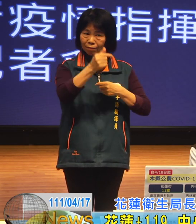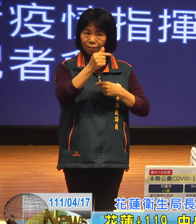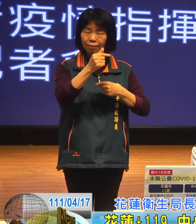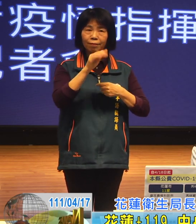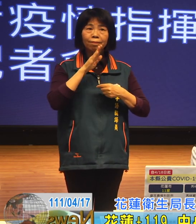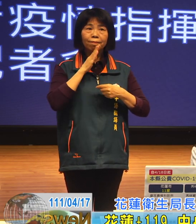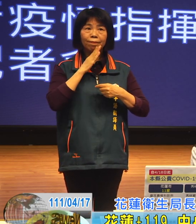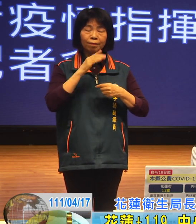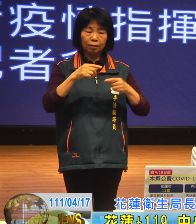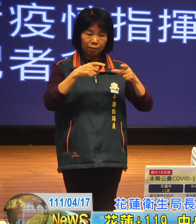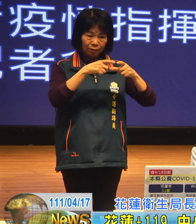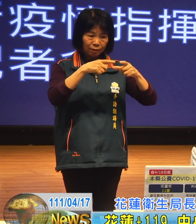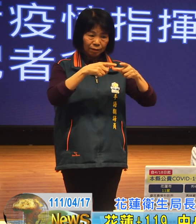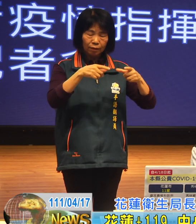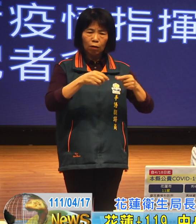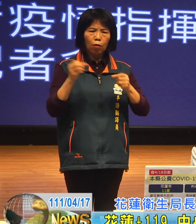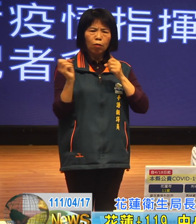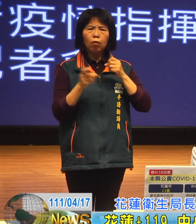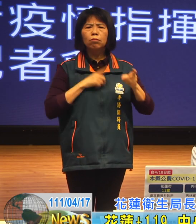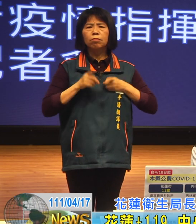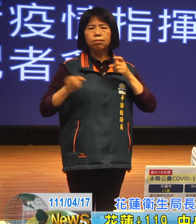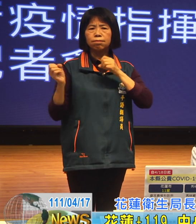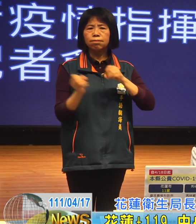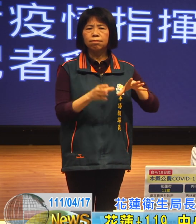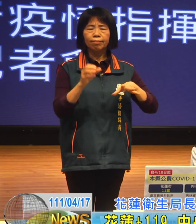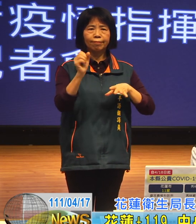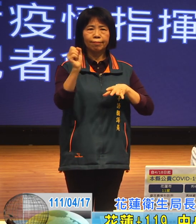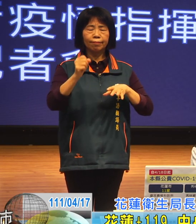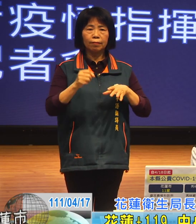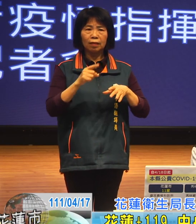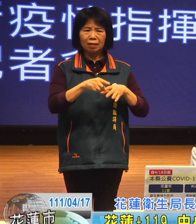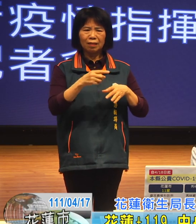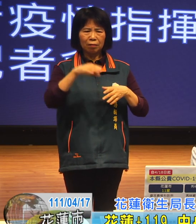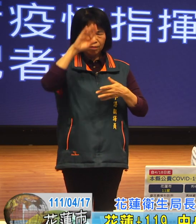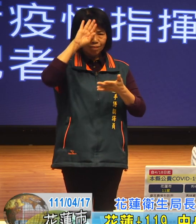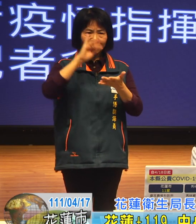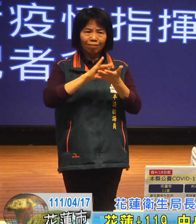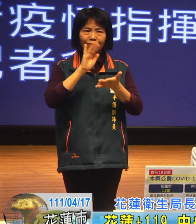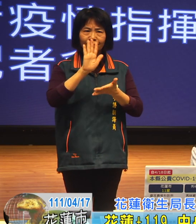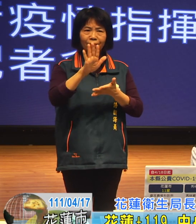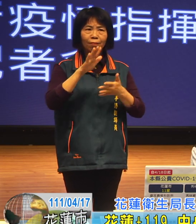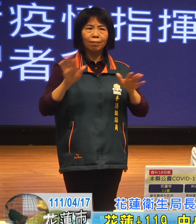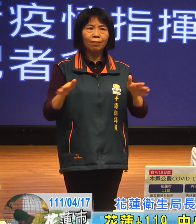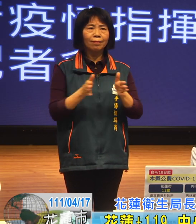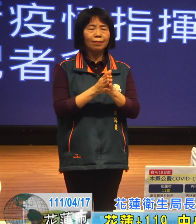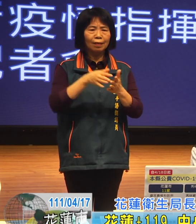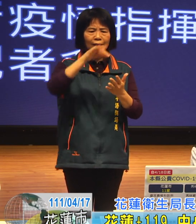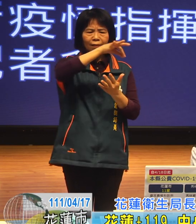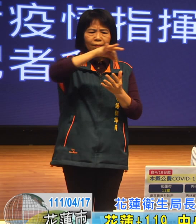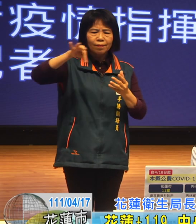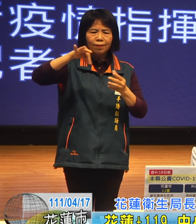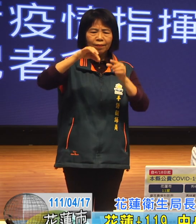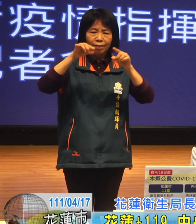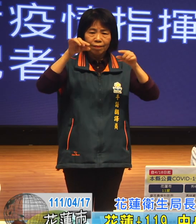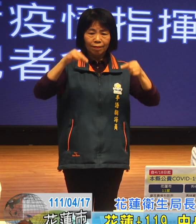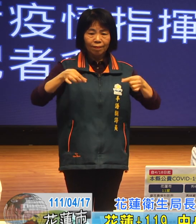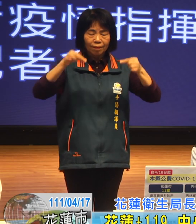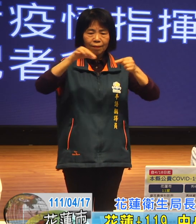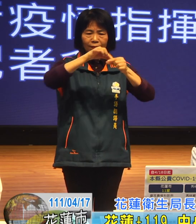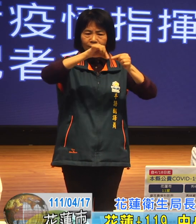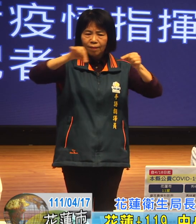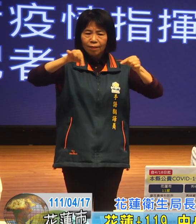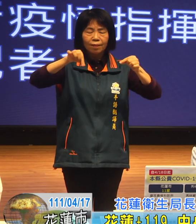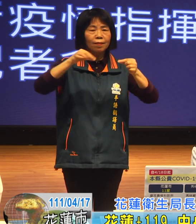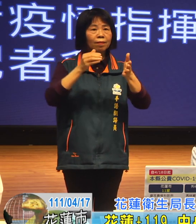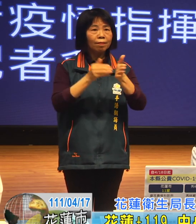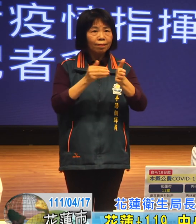那个快筛试剂绝对不可以乱丢那因为这是感染性的物质，所以你必须用一个夹链袋然后把它封死